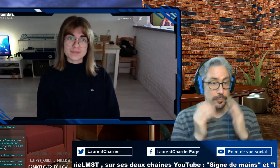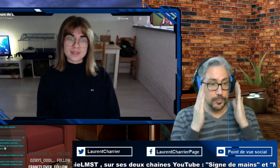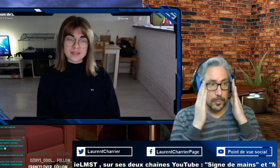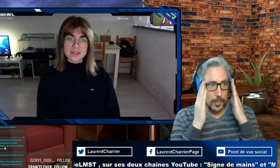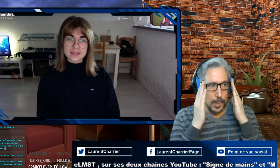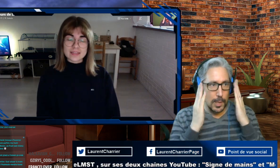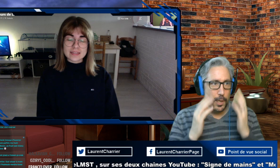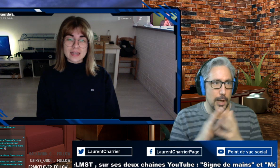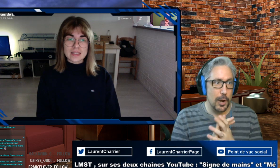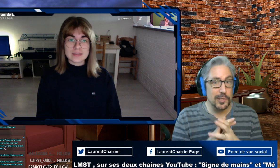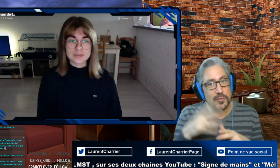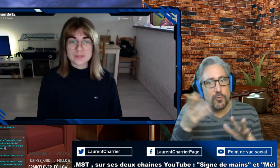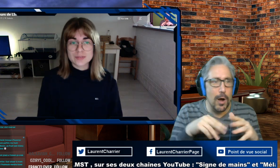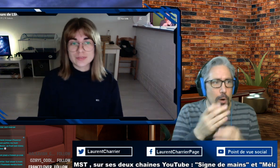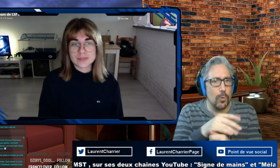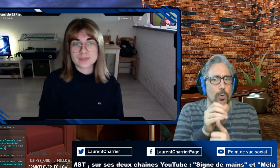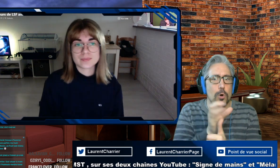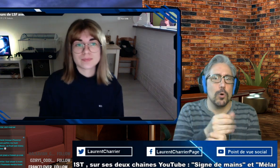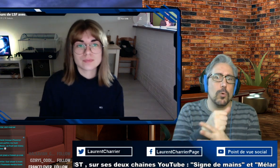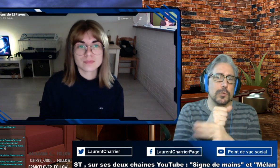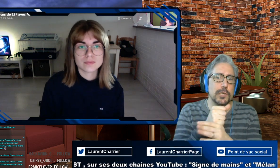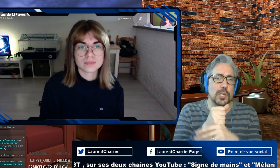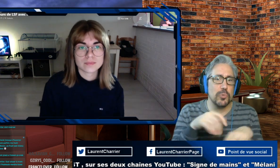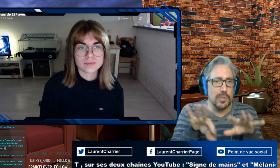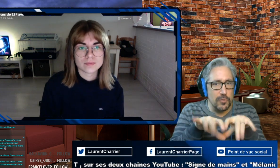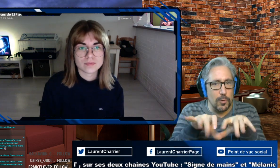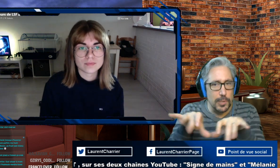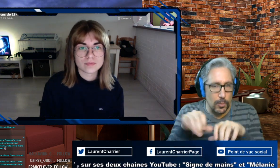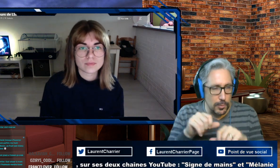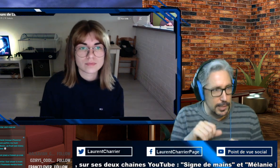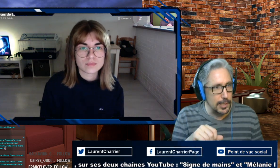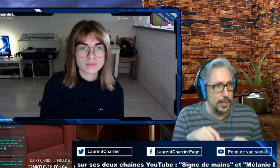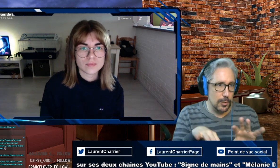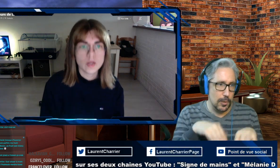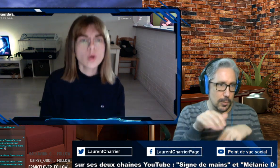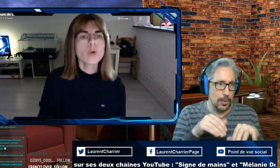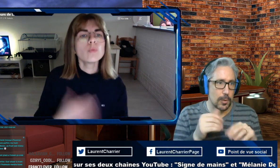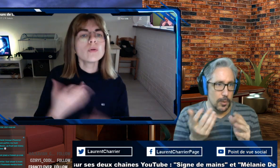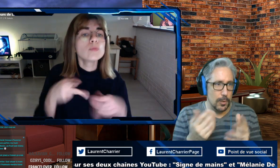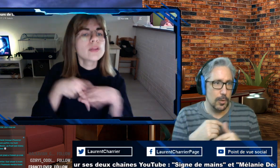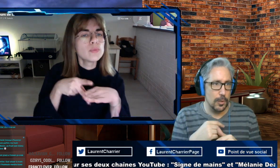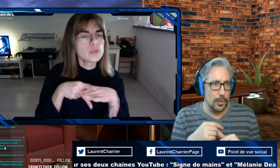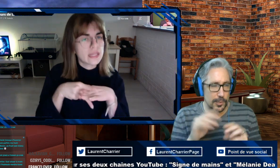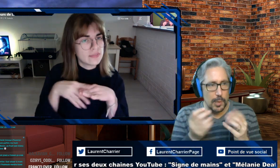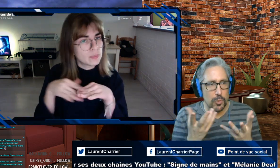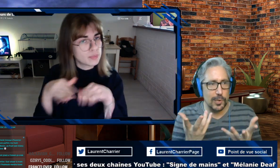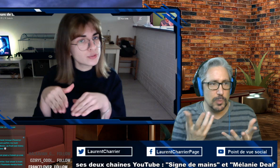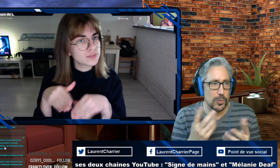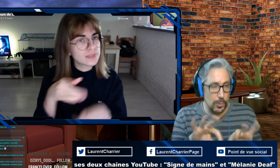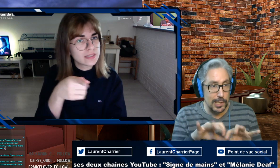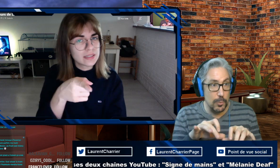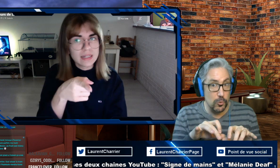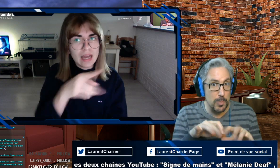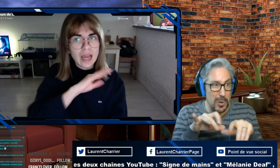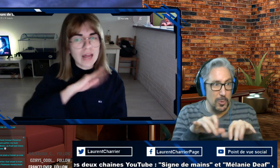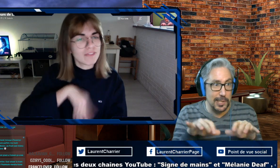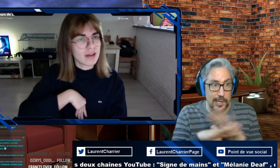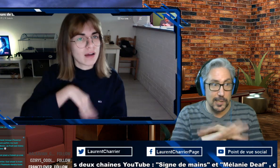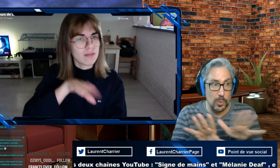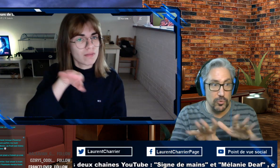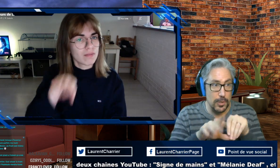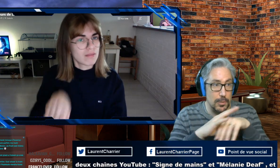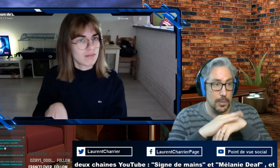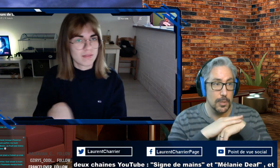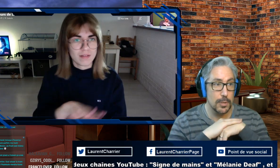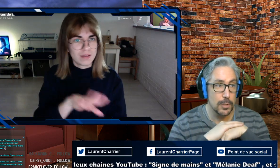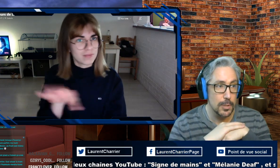fou. Alors des fois, on triche un peu, des fois on écrit Au début, on écrit quand il y a besoin. On écrit beaucoup, mais moi on écrit